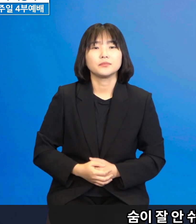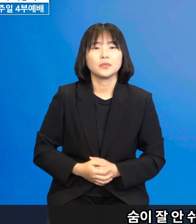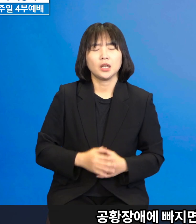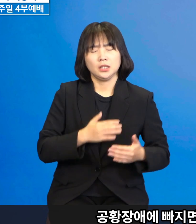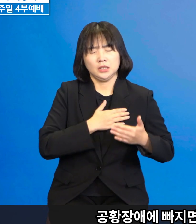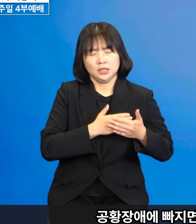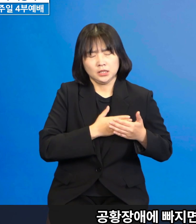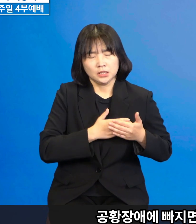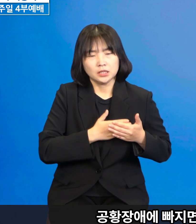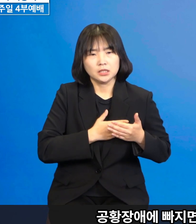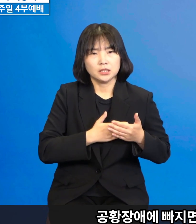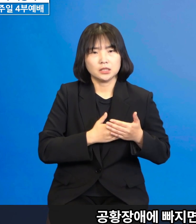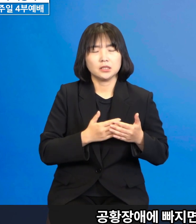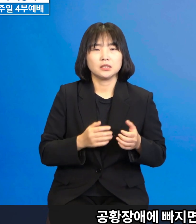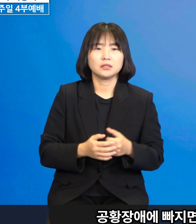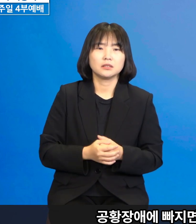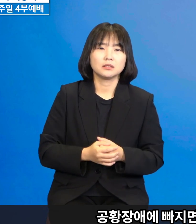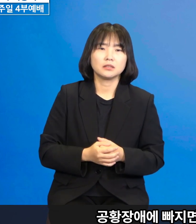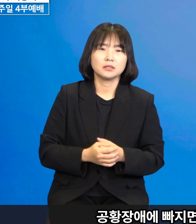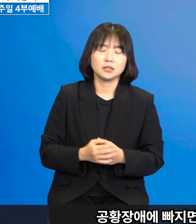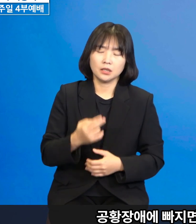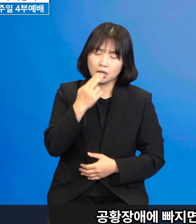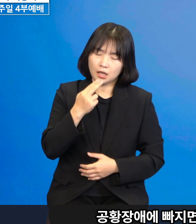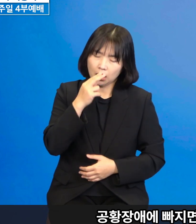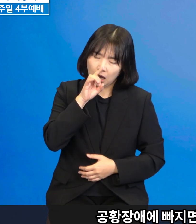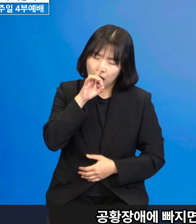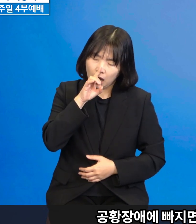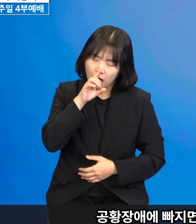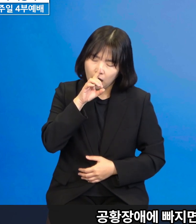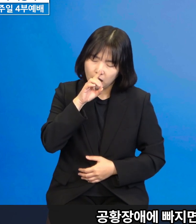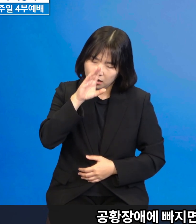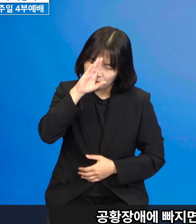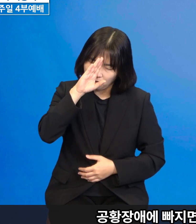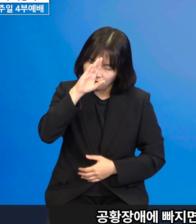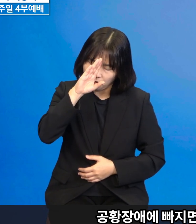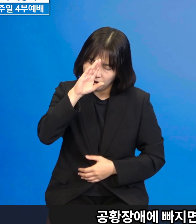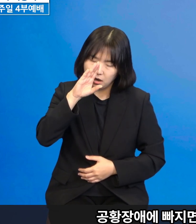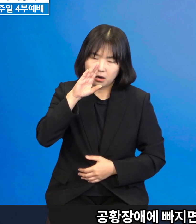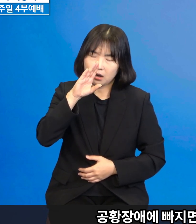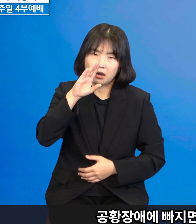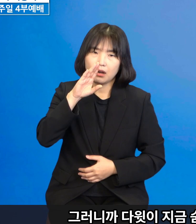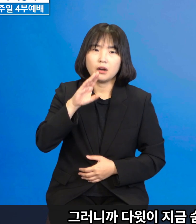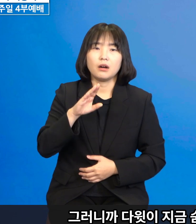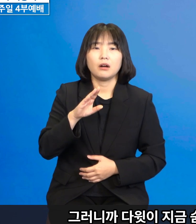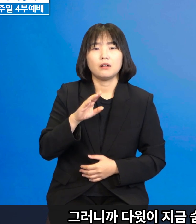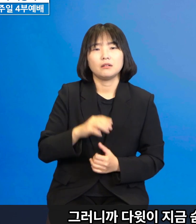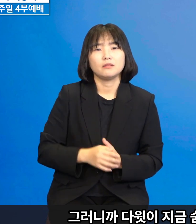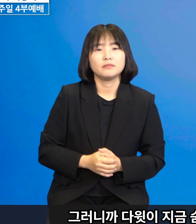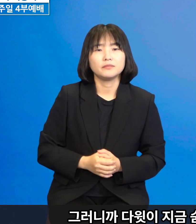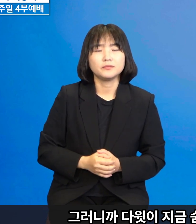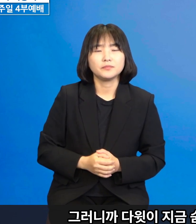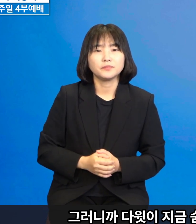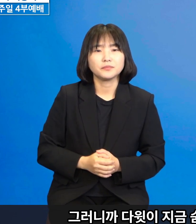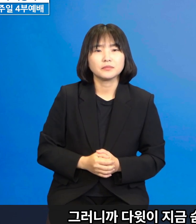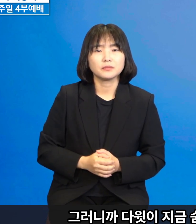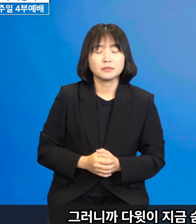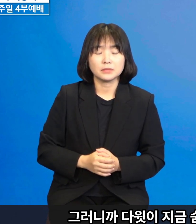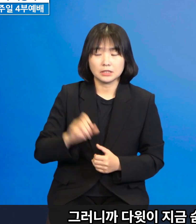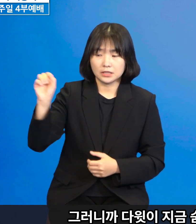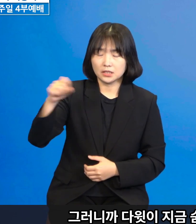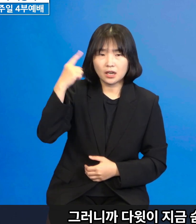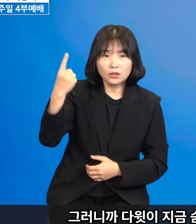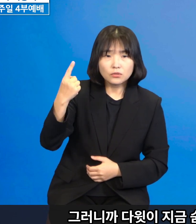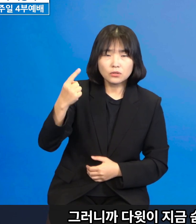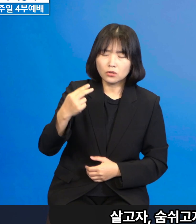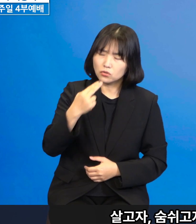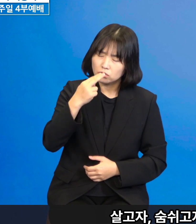불안해고 공황장애에 빠지면 숨이 잘 안 쉬어집니다. 그러니까 다윗이 지금 숨통이 조여오는 이